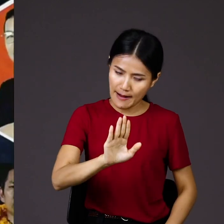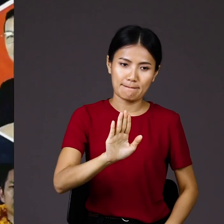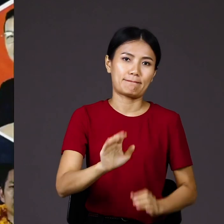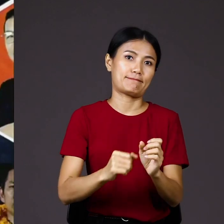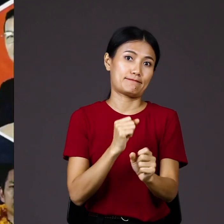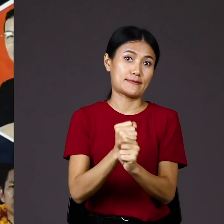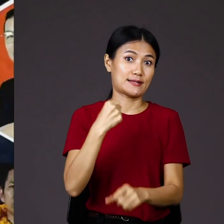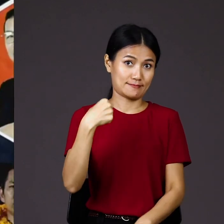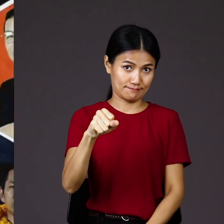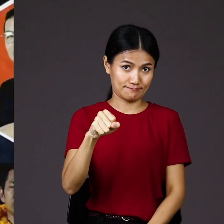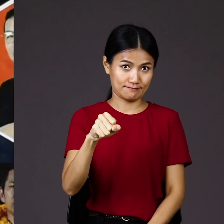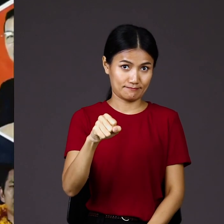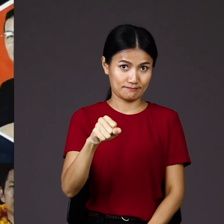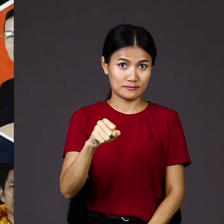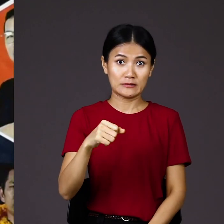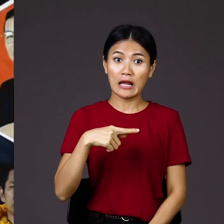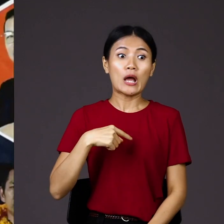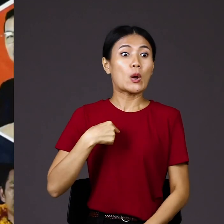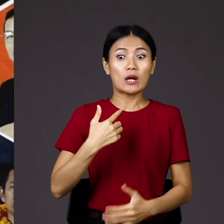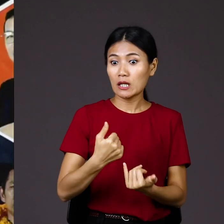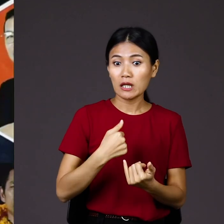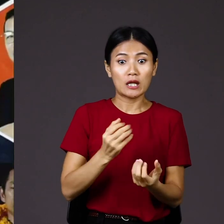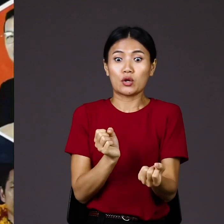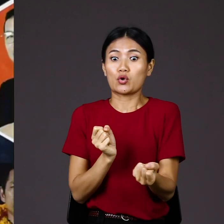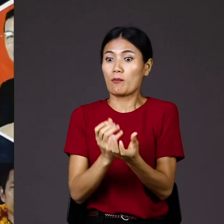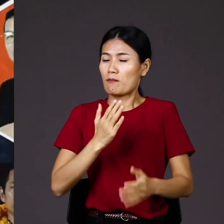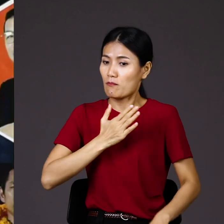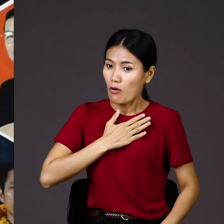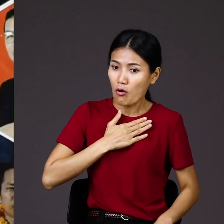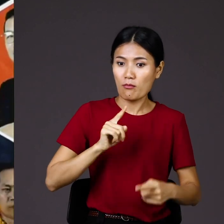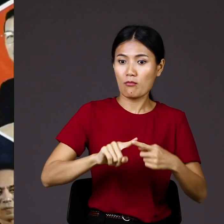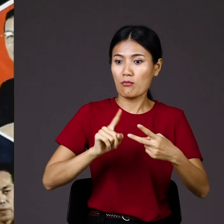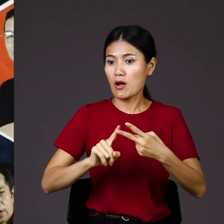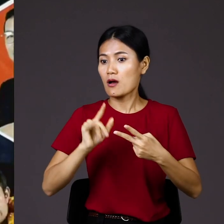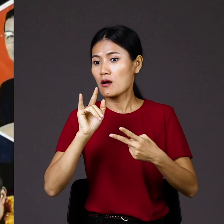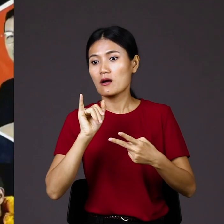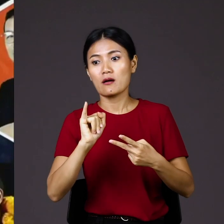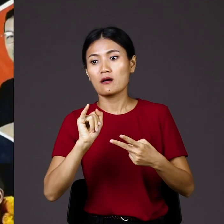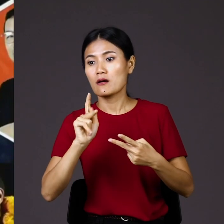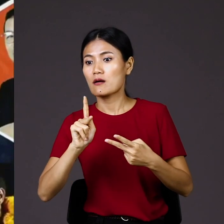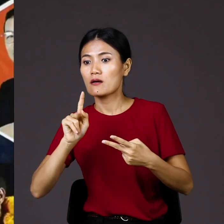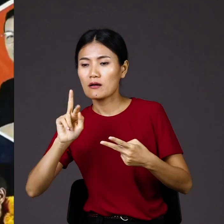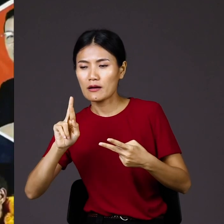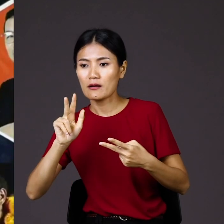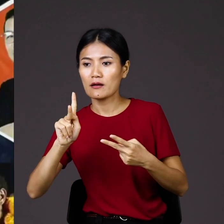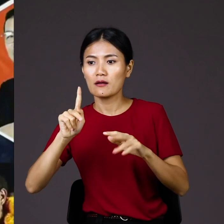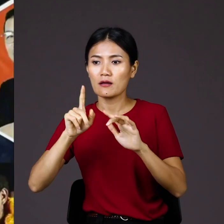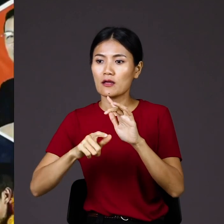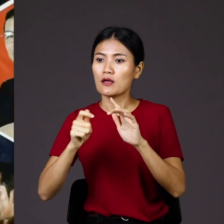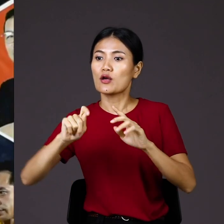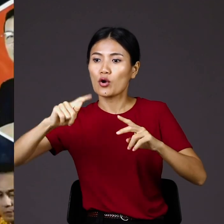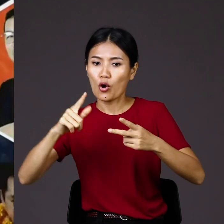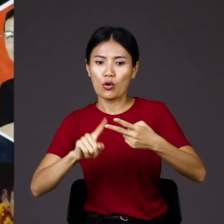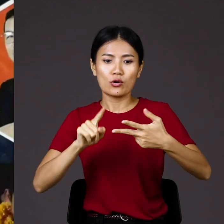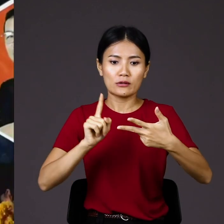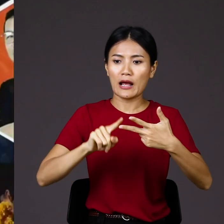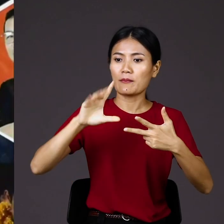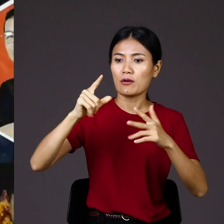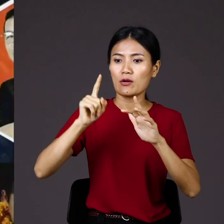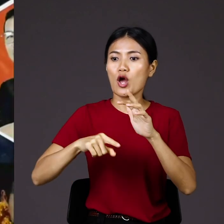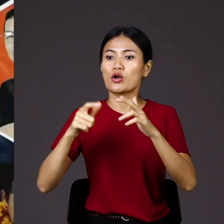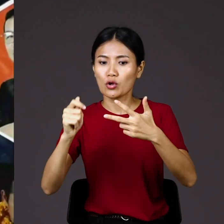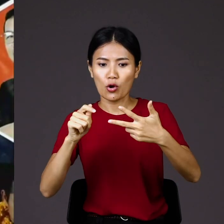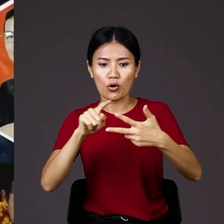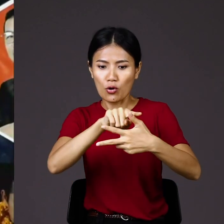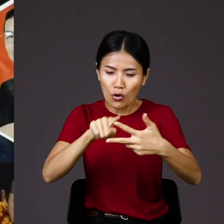เวลา10ปีทำให้ผมทำให้คุณไกลก้องทำให้คุณช่อพรรณิกาวานิชถูกเตะออกจากสภาตามธนา